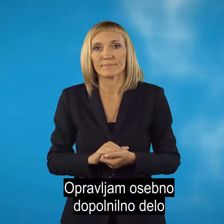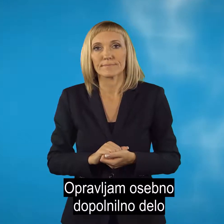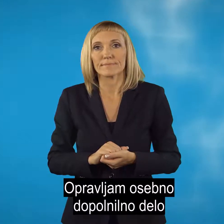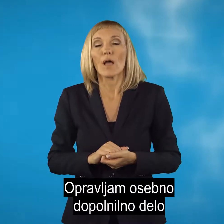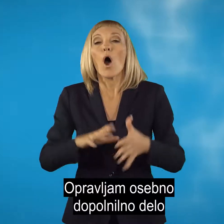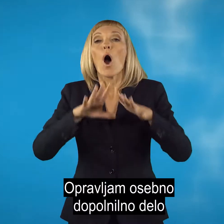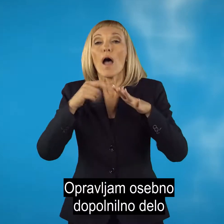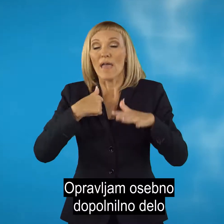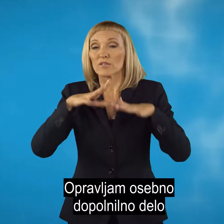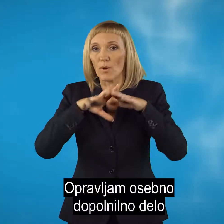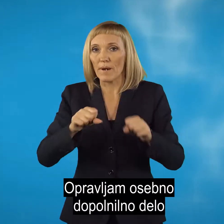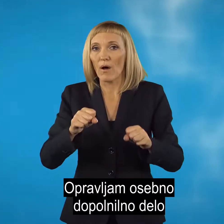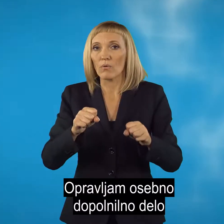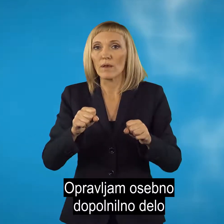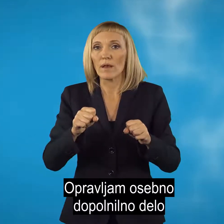Opravljam osebno dopolnilno delo.